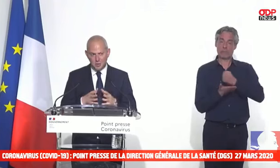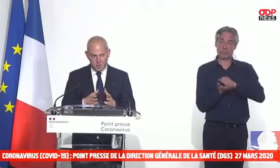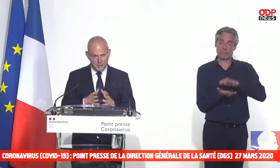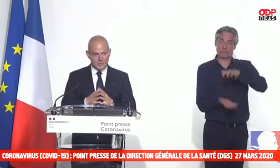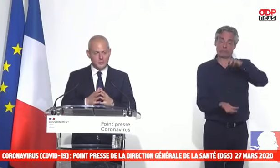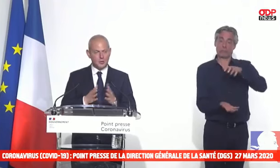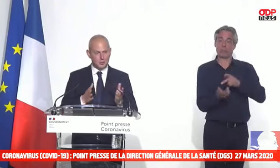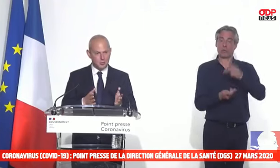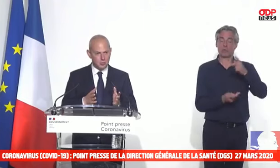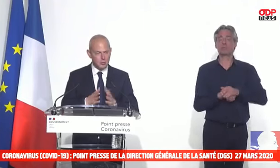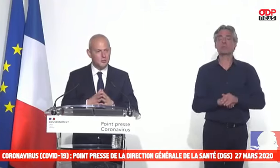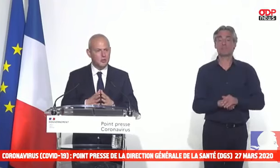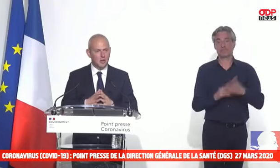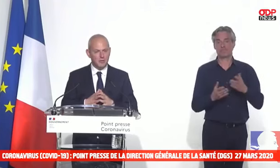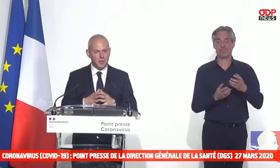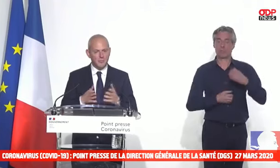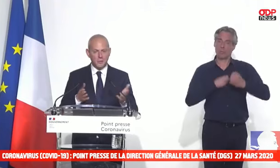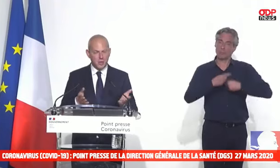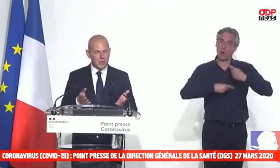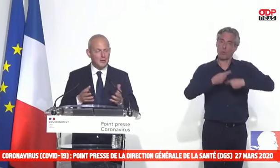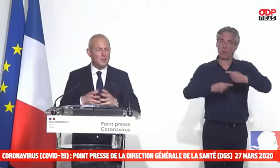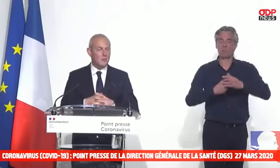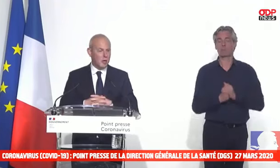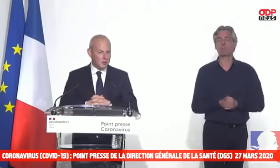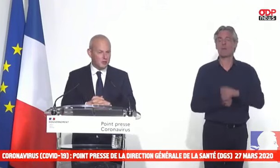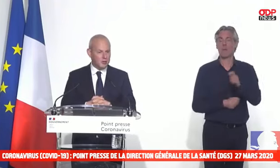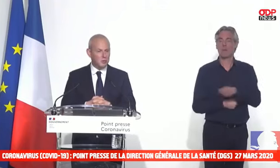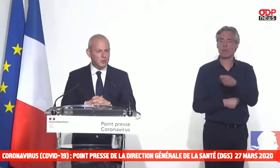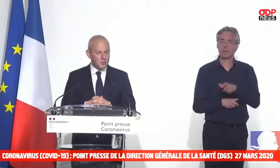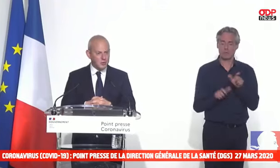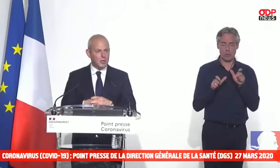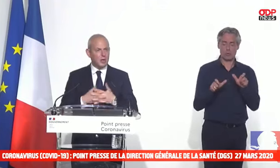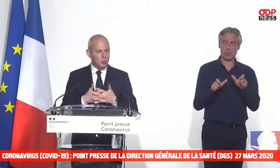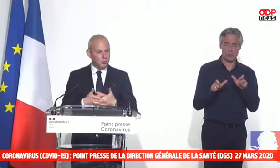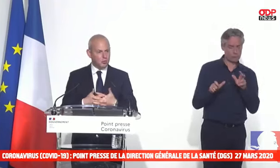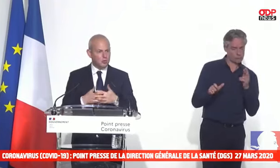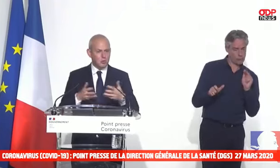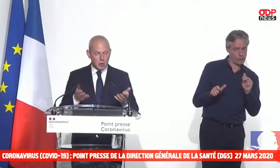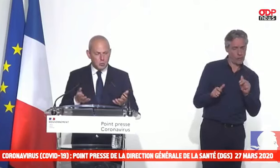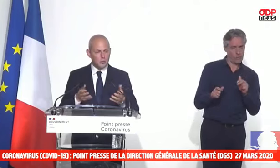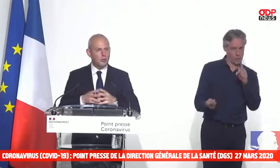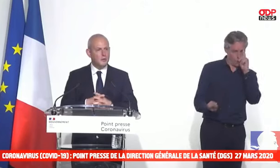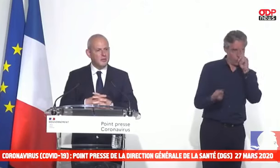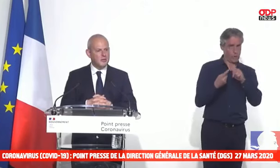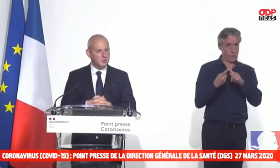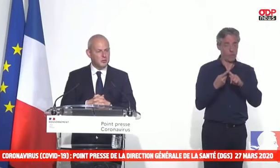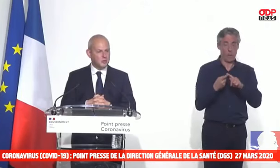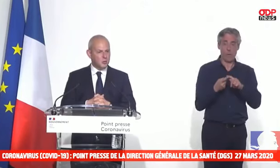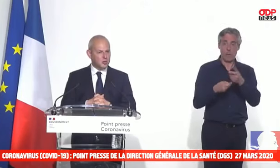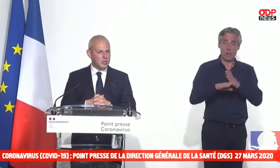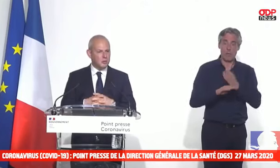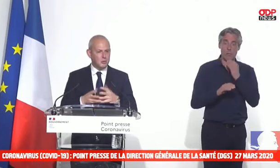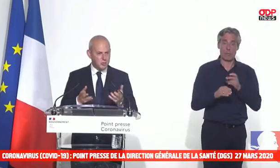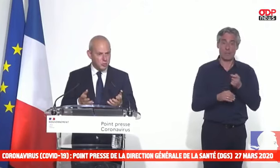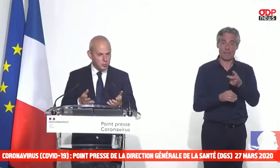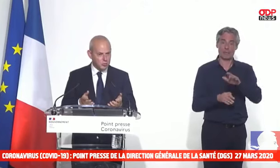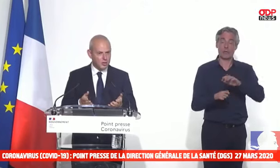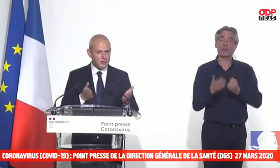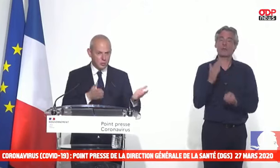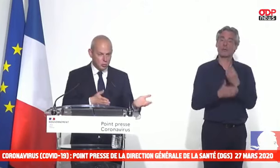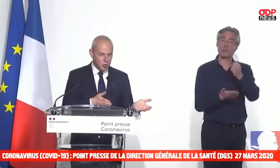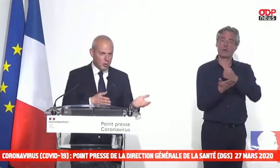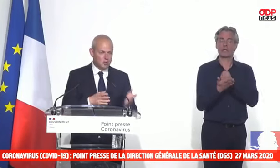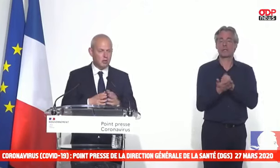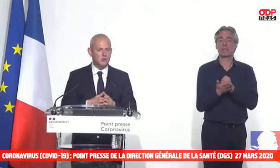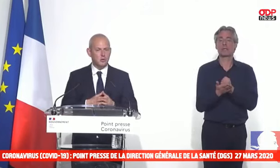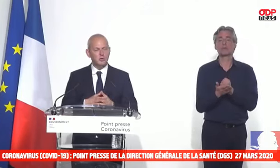capacités de test. C'est ce que nous sommes en train de faire. Et elle est évidemment attentive aussi aux enjeux de la mise à disposition prochaine de ces nouveaux